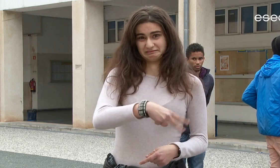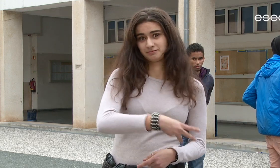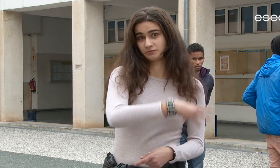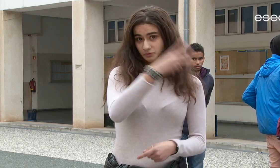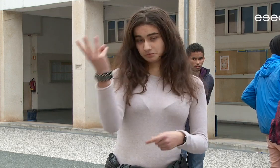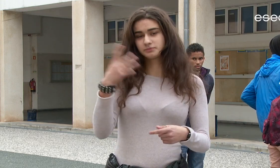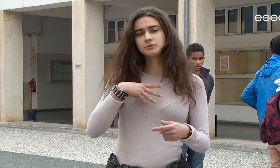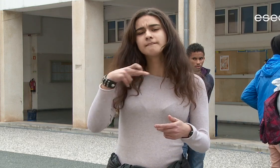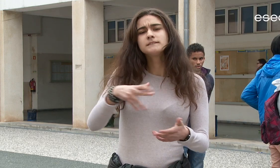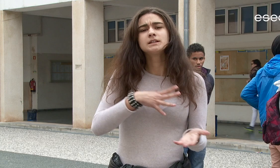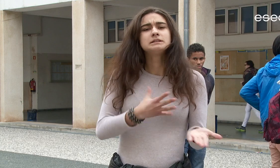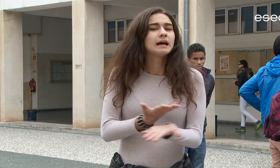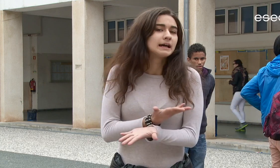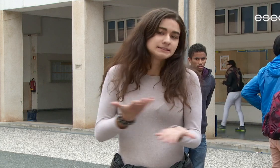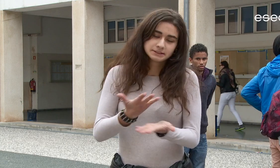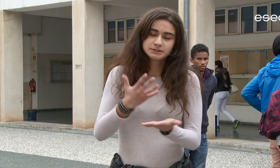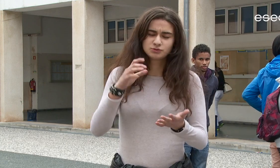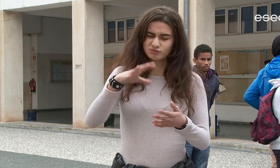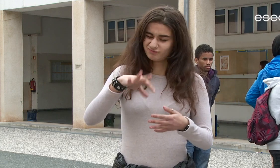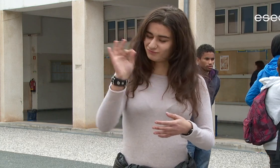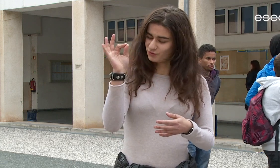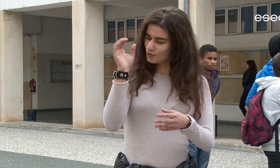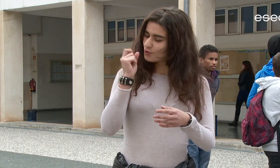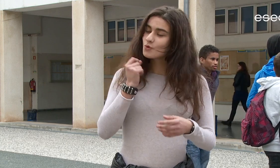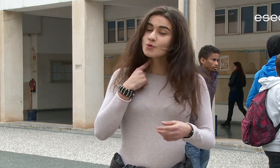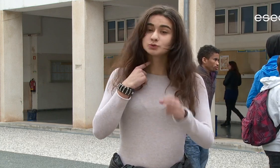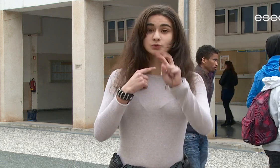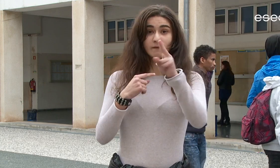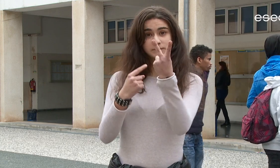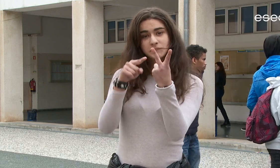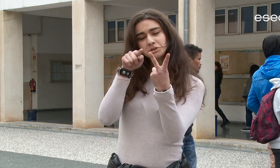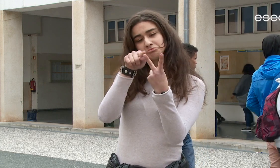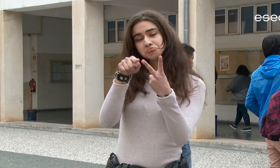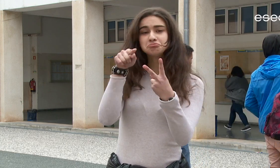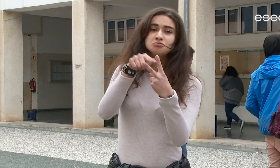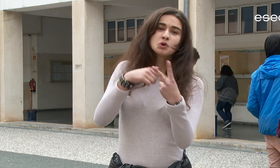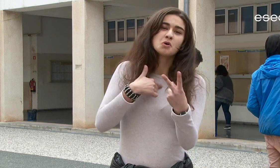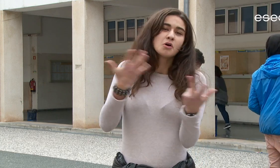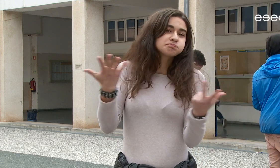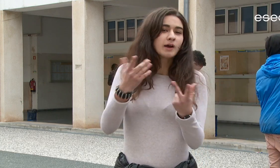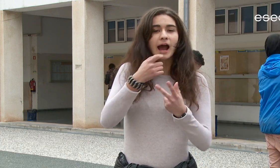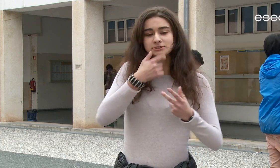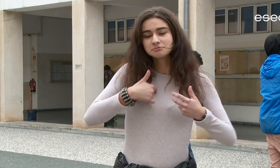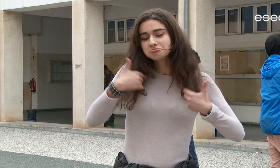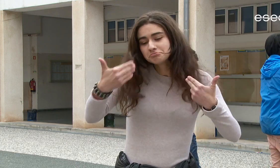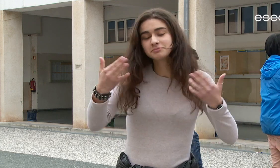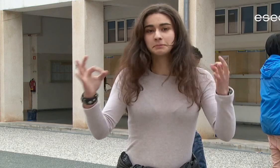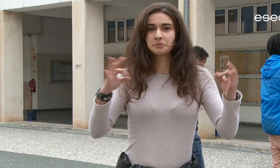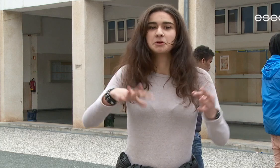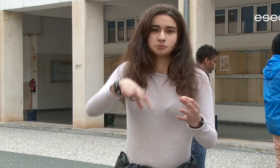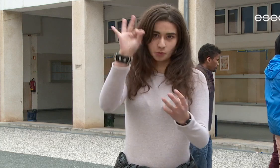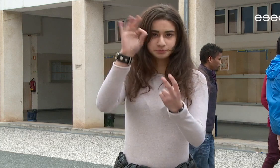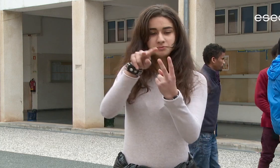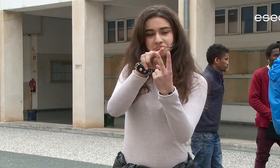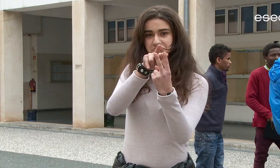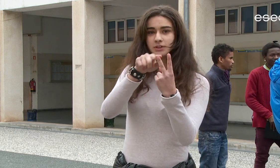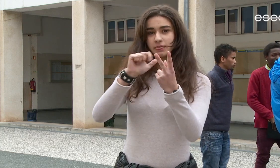é que é uma escola de ensino superior e portanto eu gostava de escolher o curso estou um bocadinho indecisa entre estes dois dois que são desporto ou